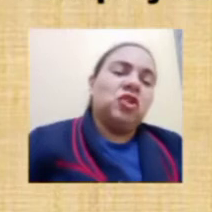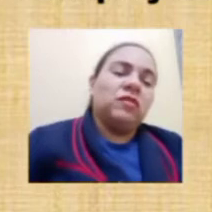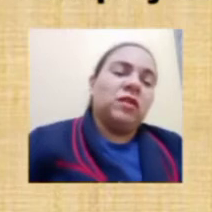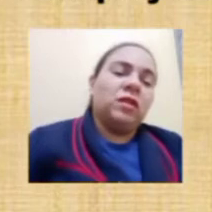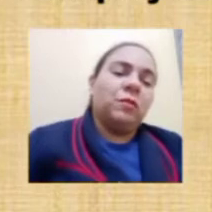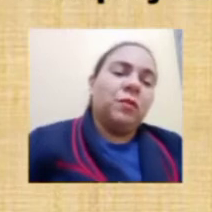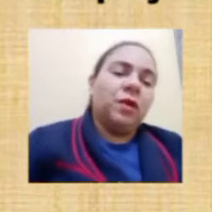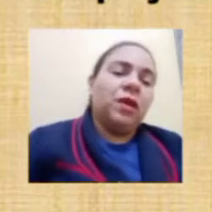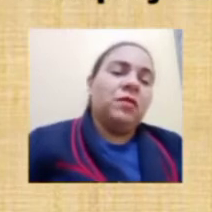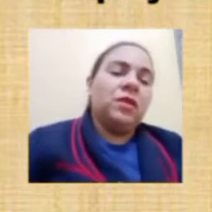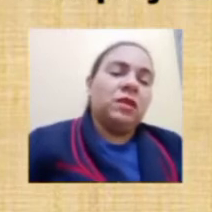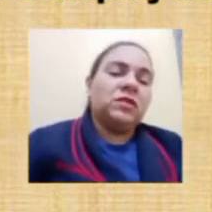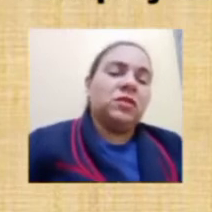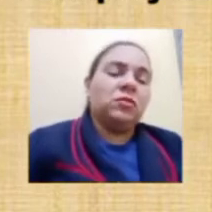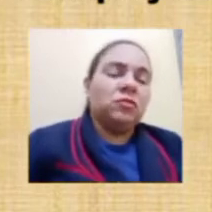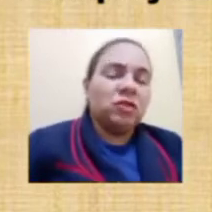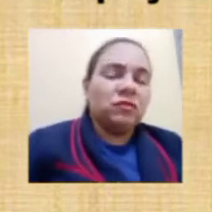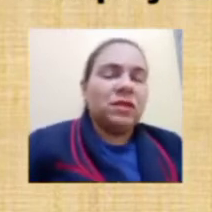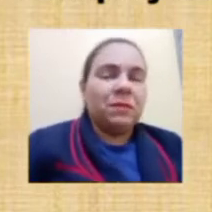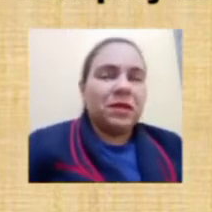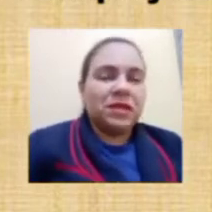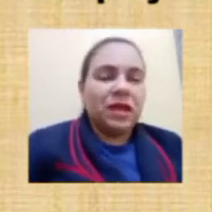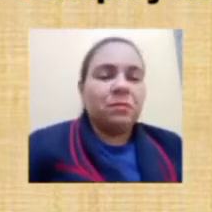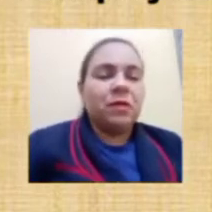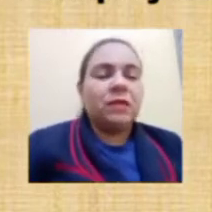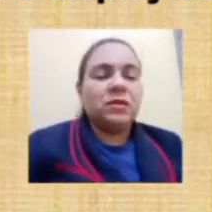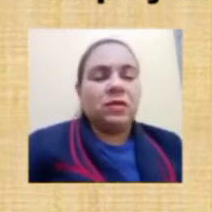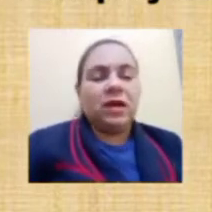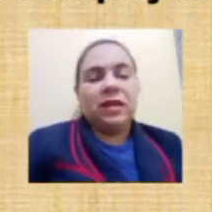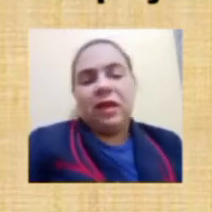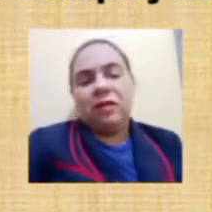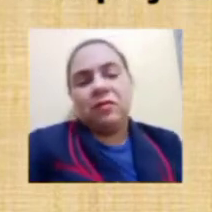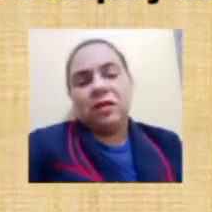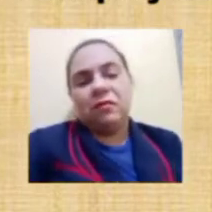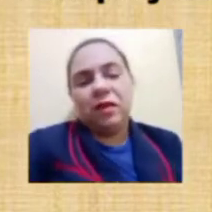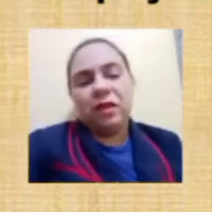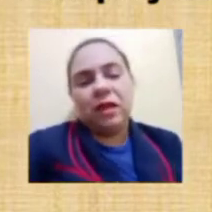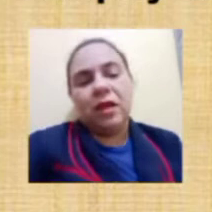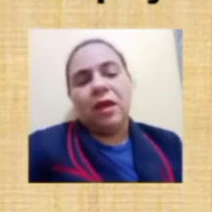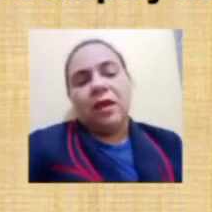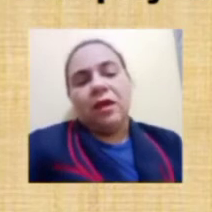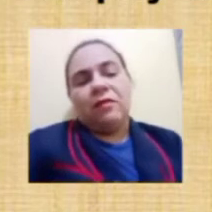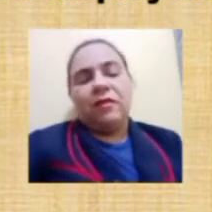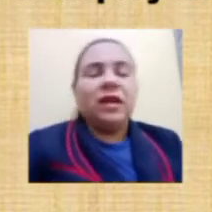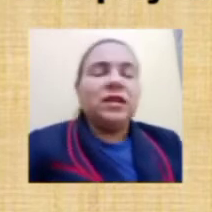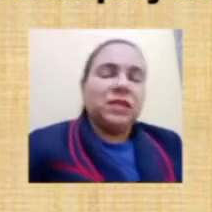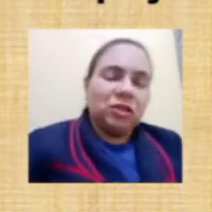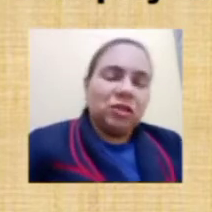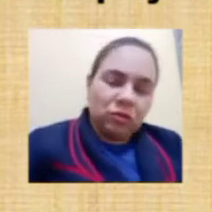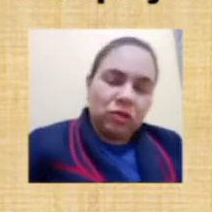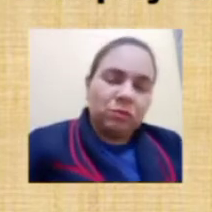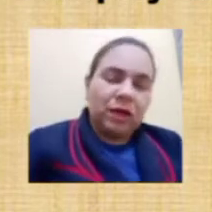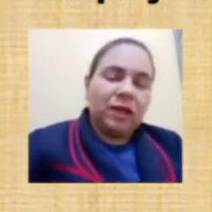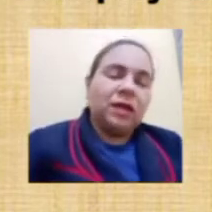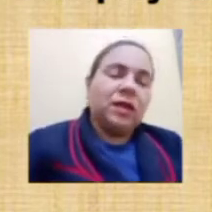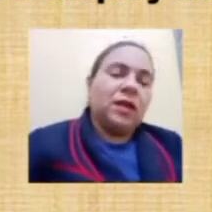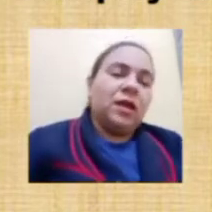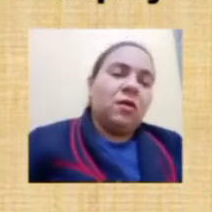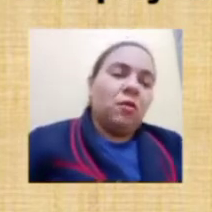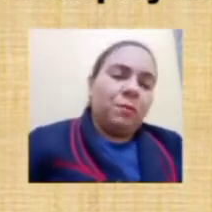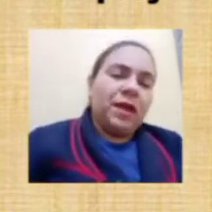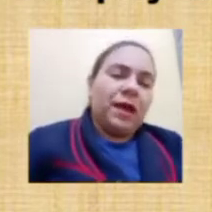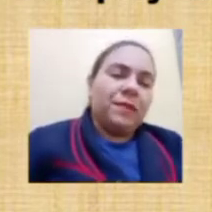que fica bem mais prático para vocês estudarem para avaliação, tá? Então, é melhor passar